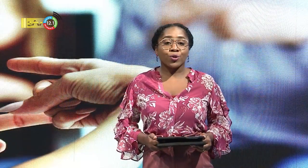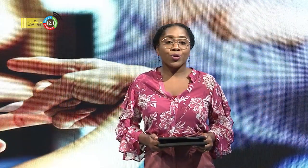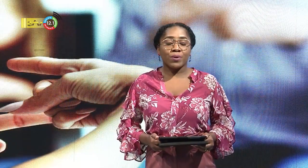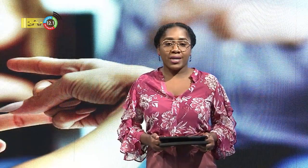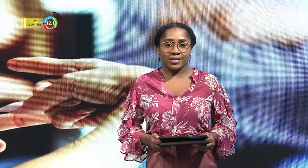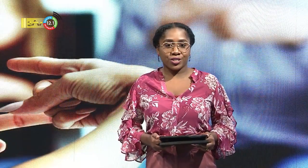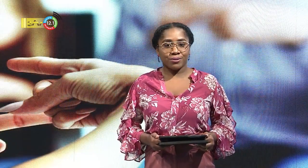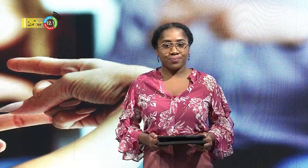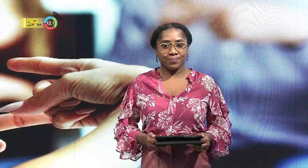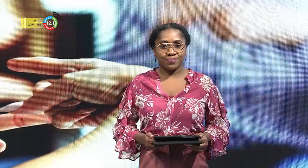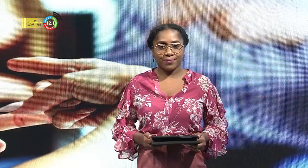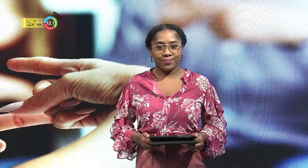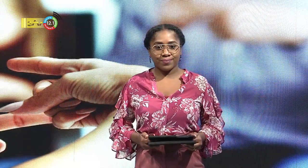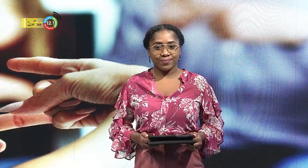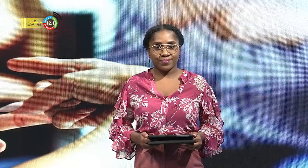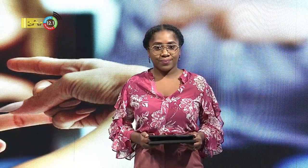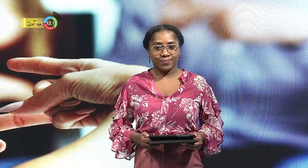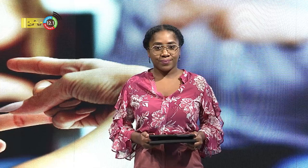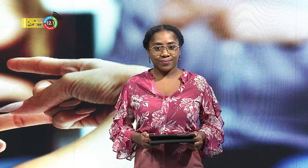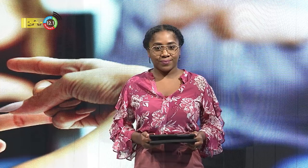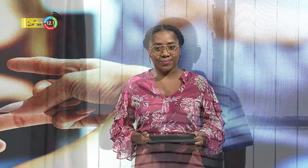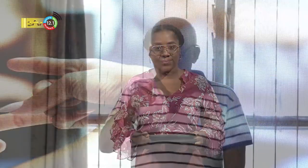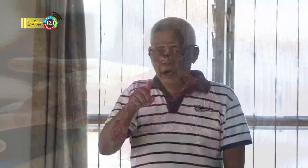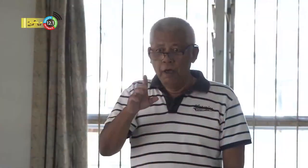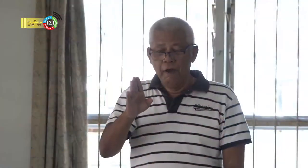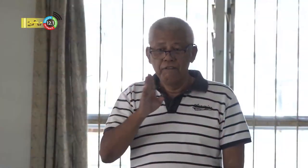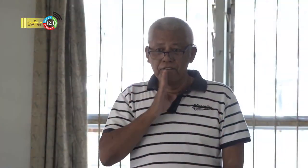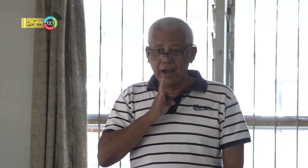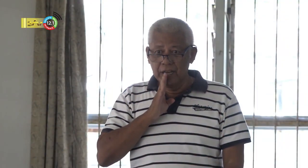kunnen beheersen. Wij allemaal hier.